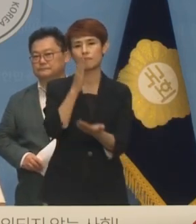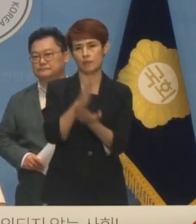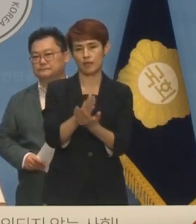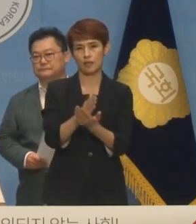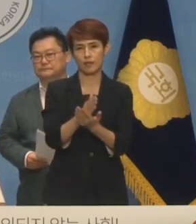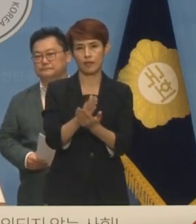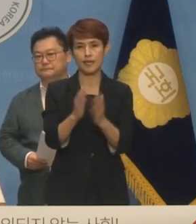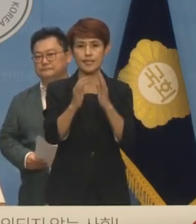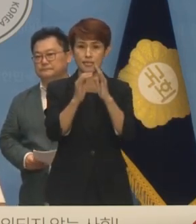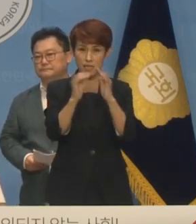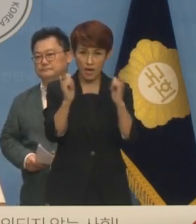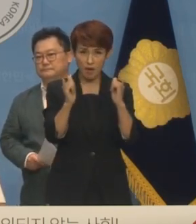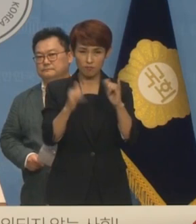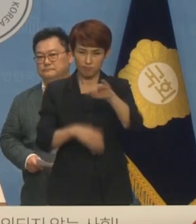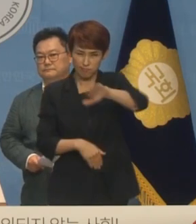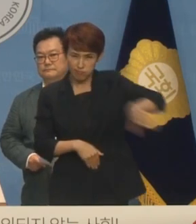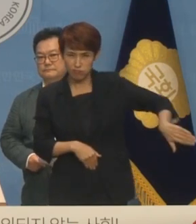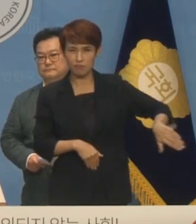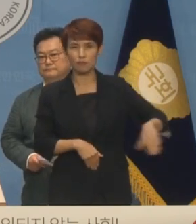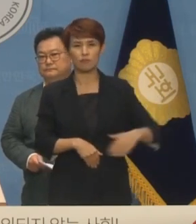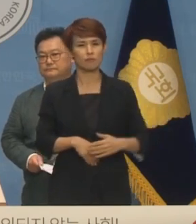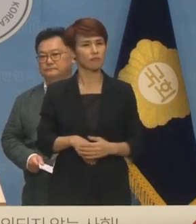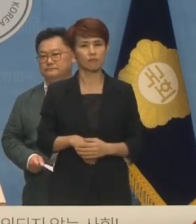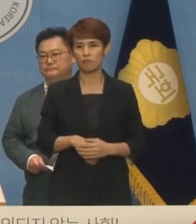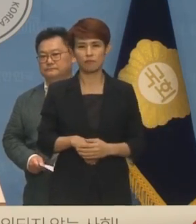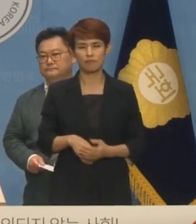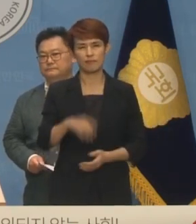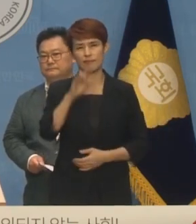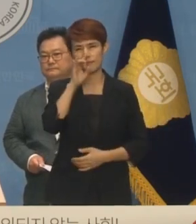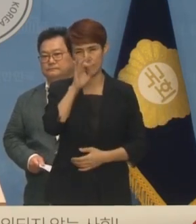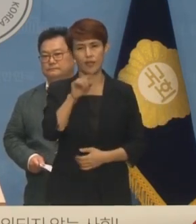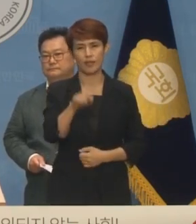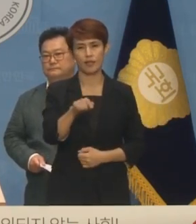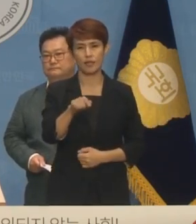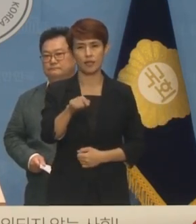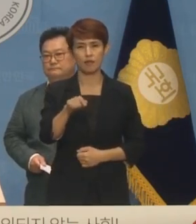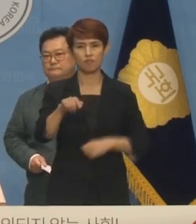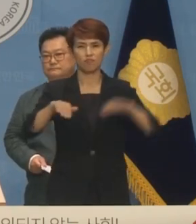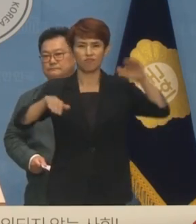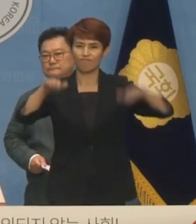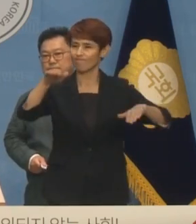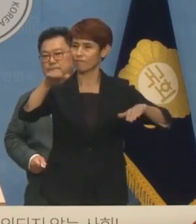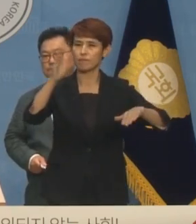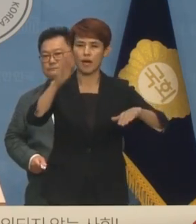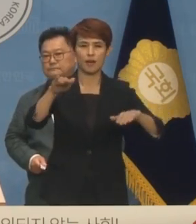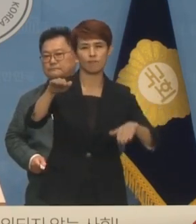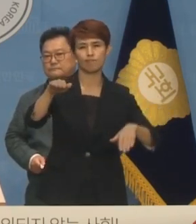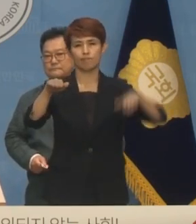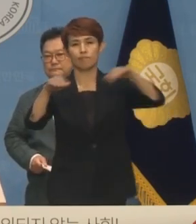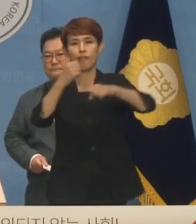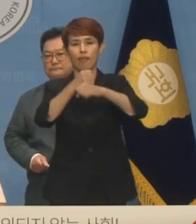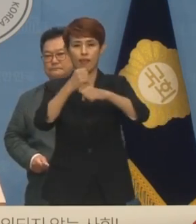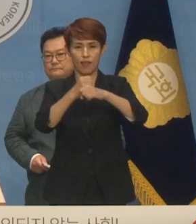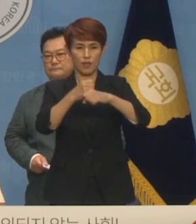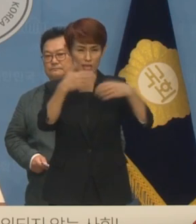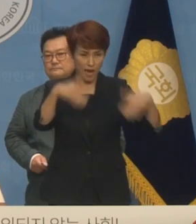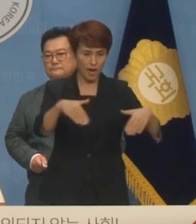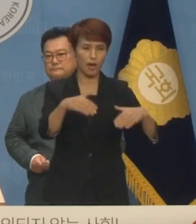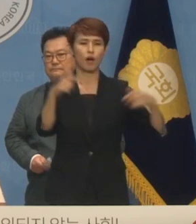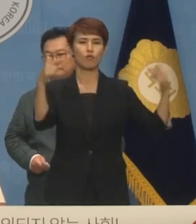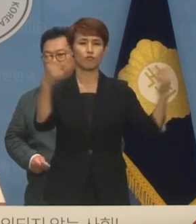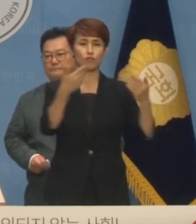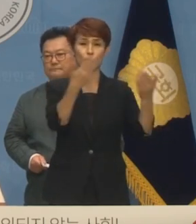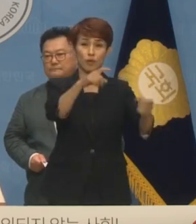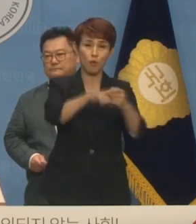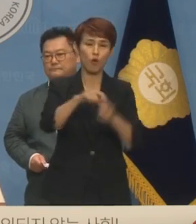사람들을 소외시키고 개인과 인류 전체의 잠재력을 훼손하는 불평등과 취약성을 줄이겠다는 유엔